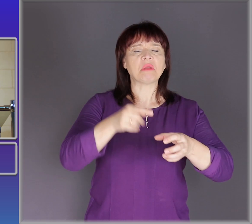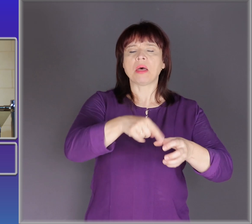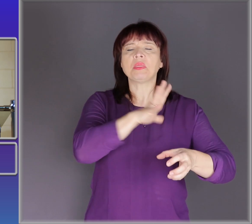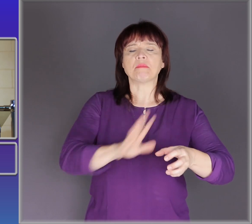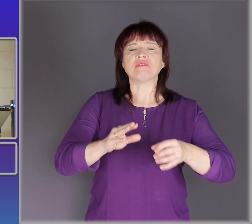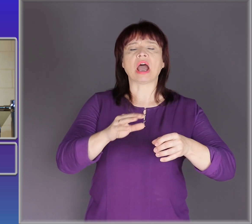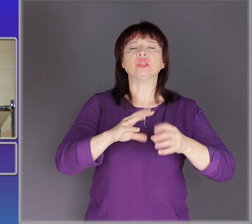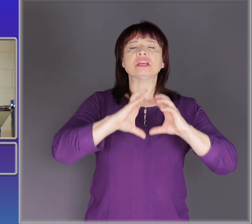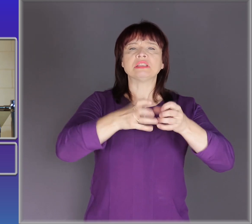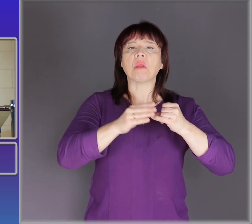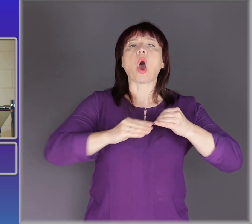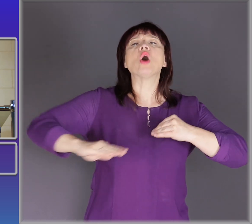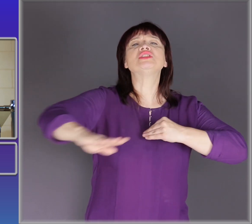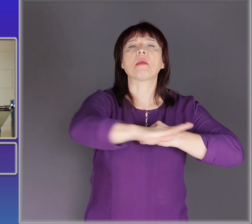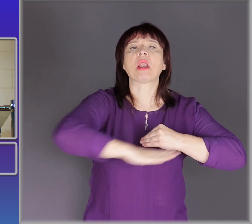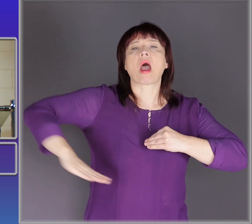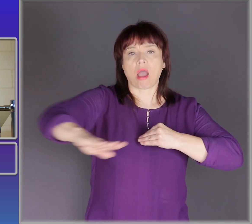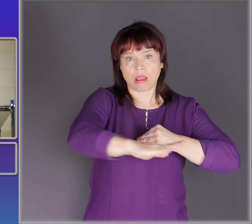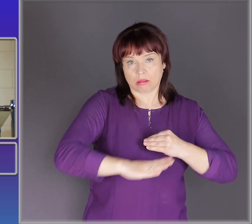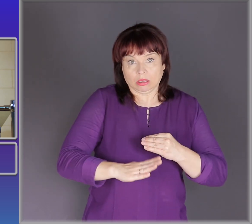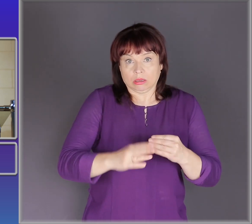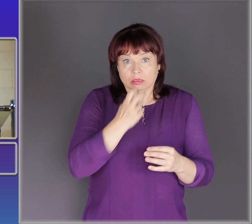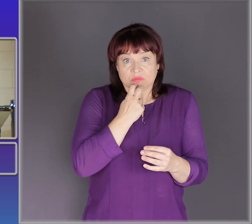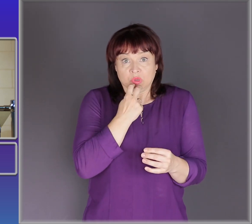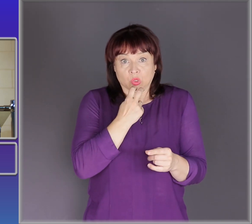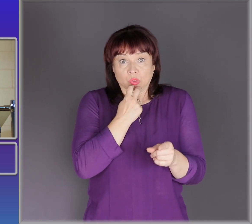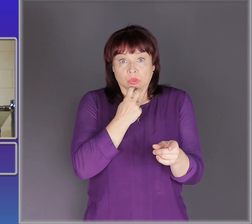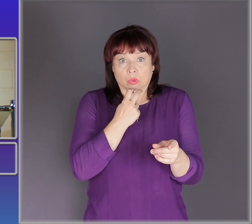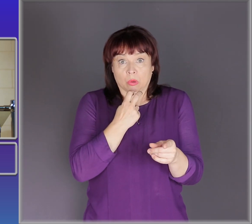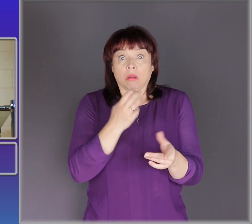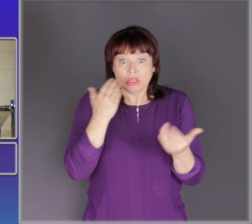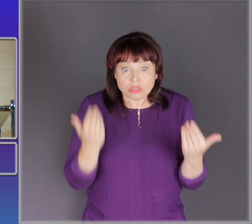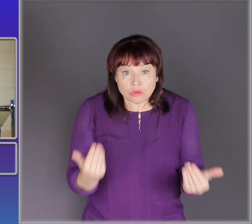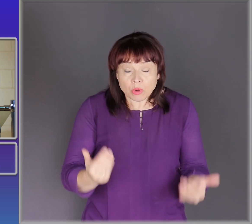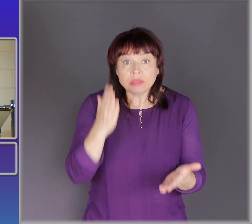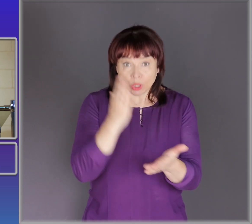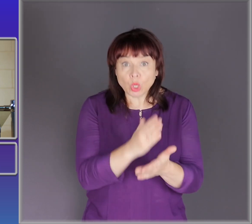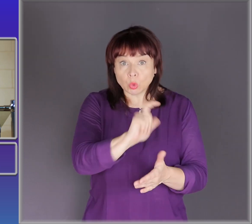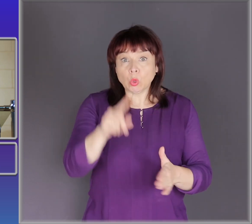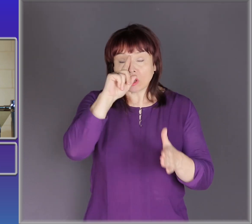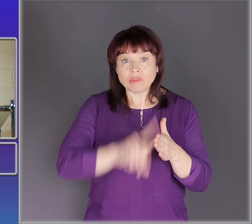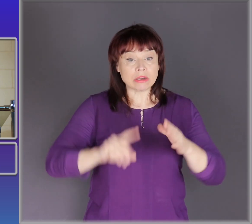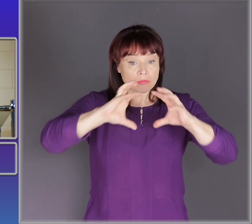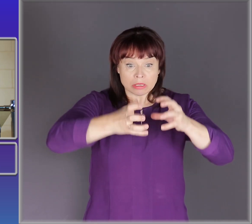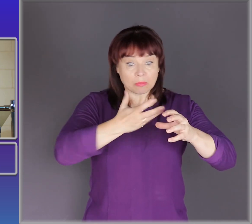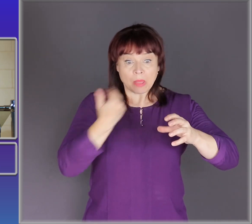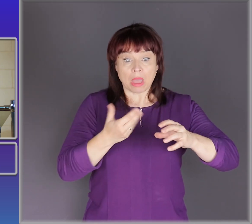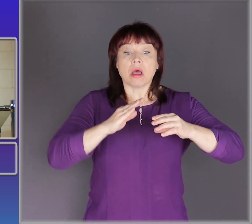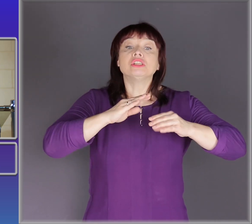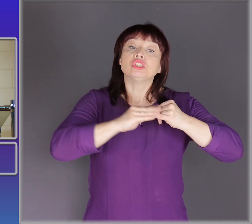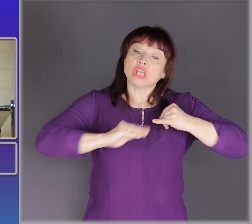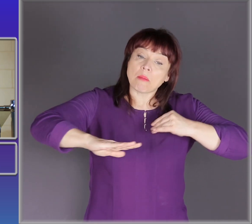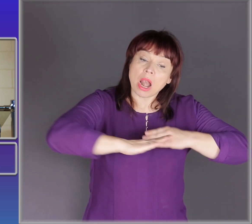нет я столкнулся с людьми которые просто сказали я верю что земля плоская и все тут